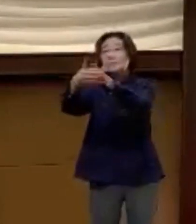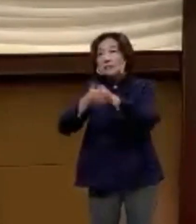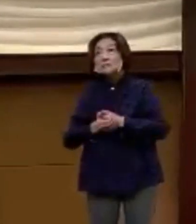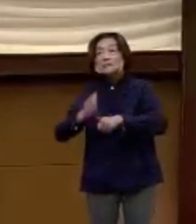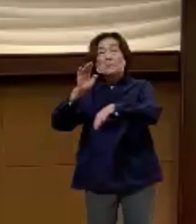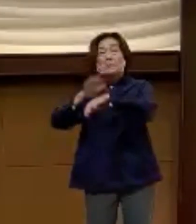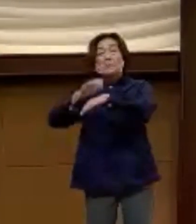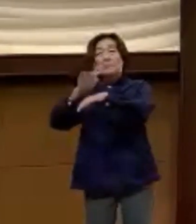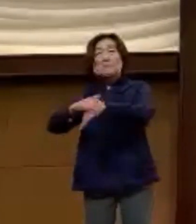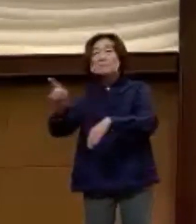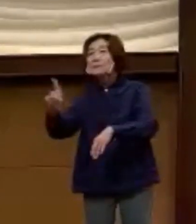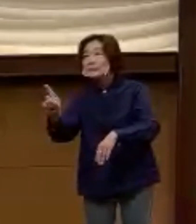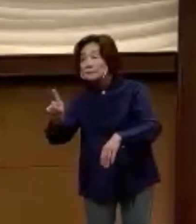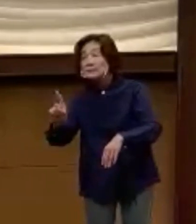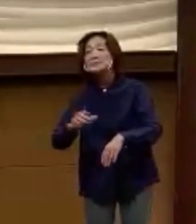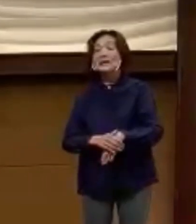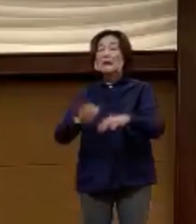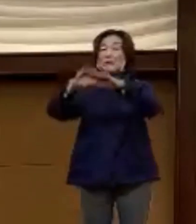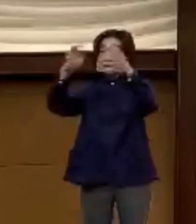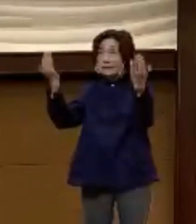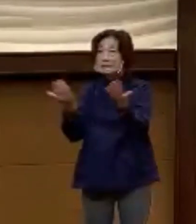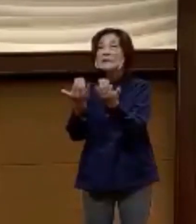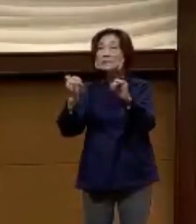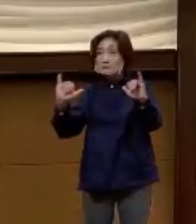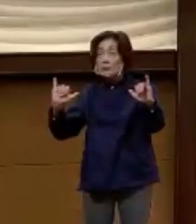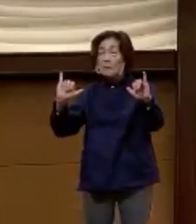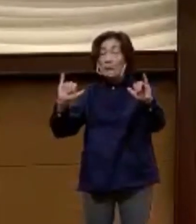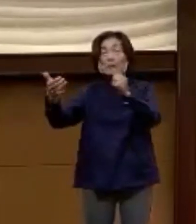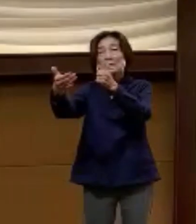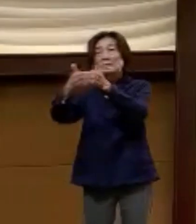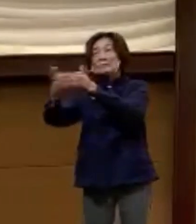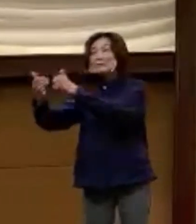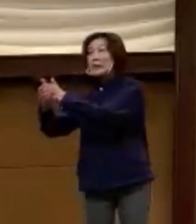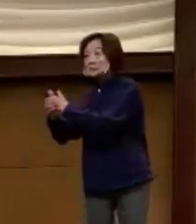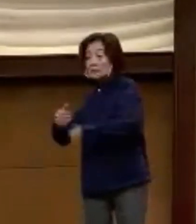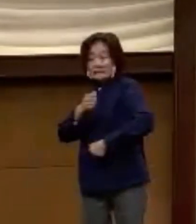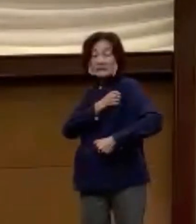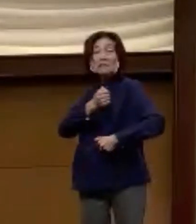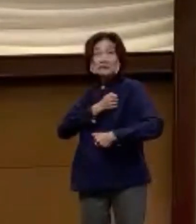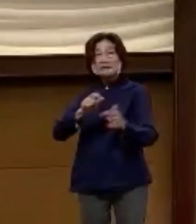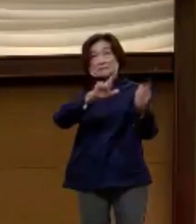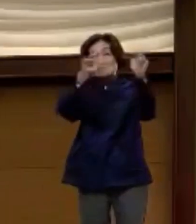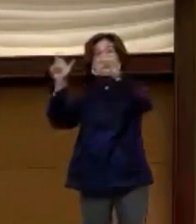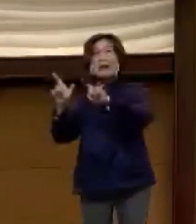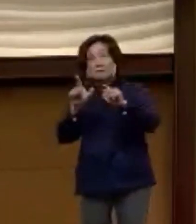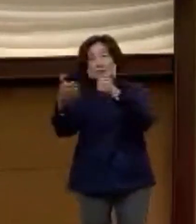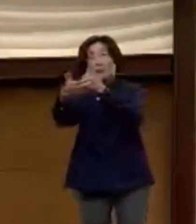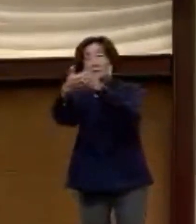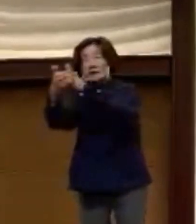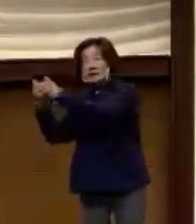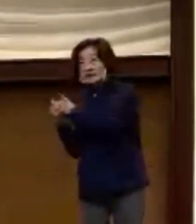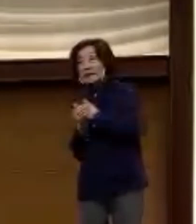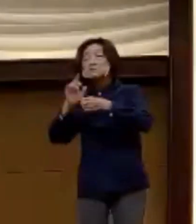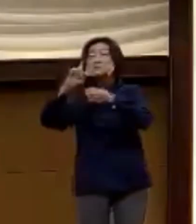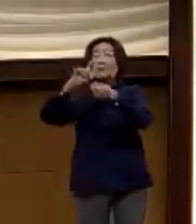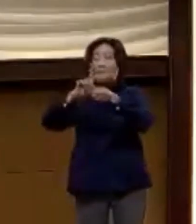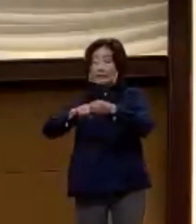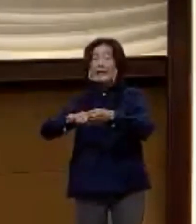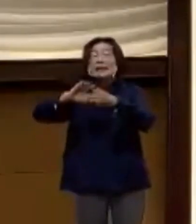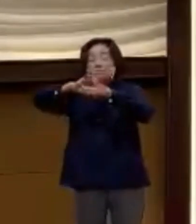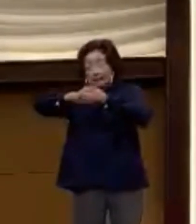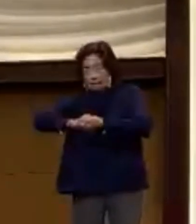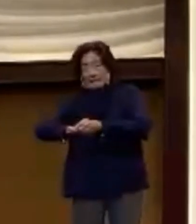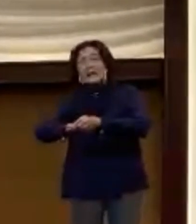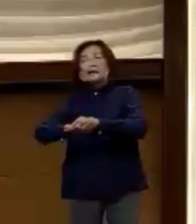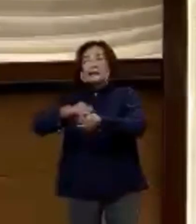しょ。多くの全ての人を助けるために、全ての命の暮らしを助けるために、この選挙絶